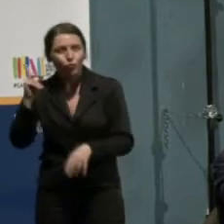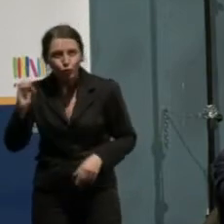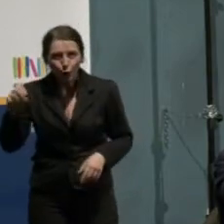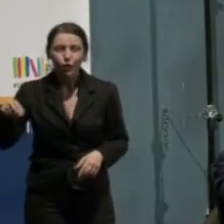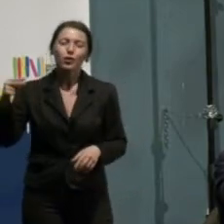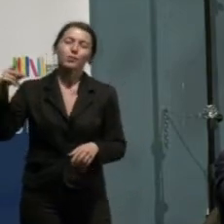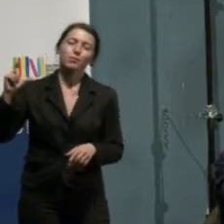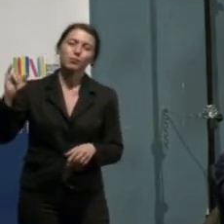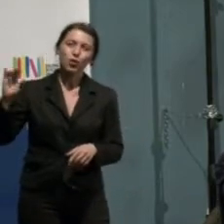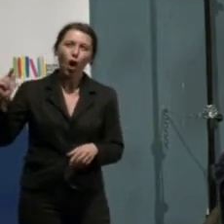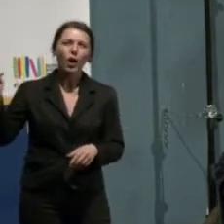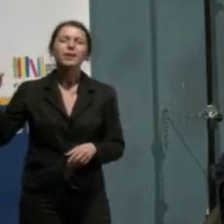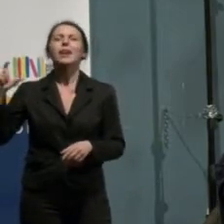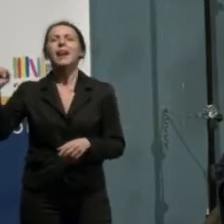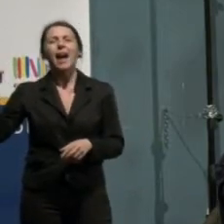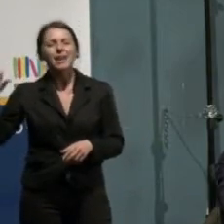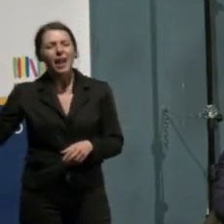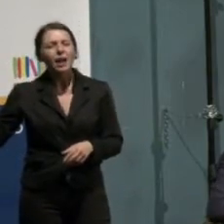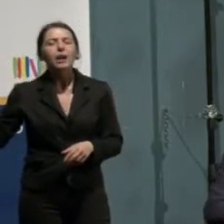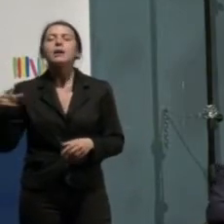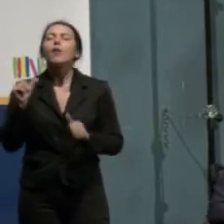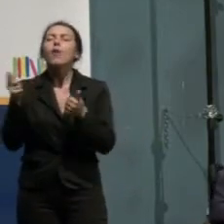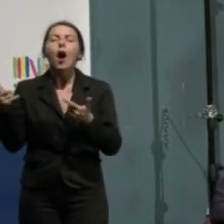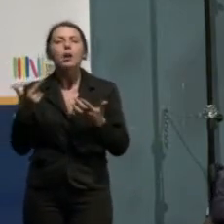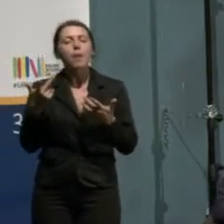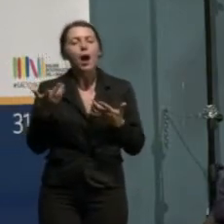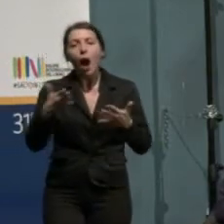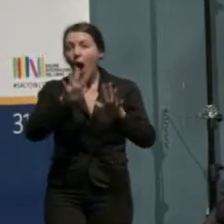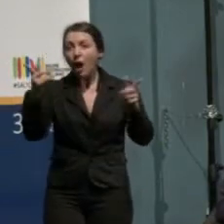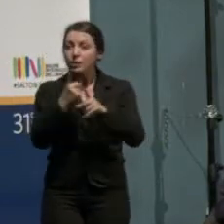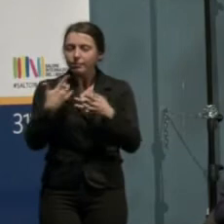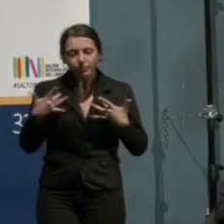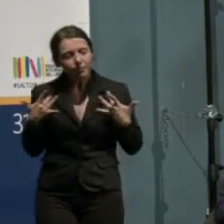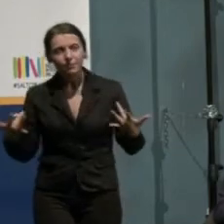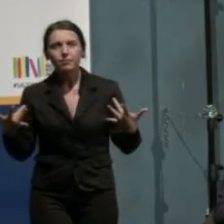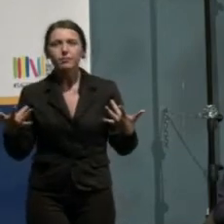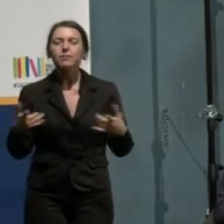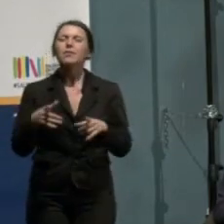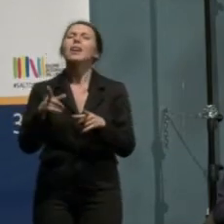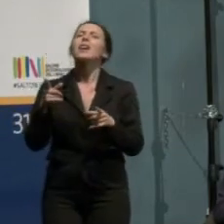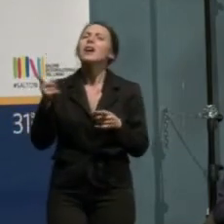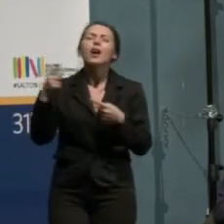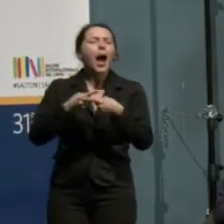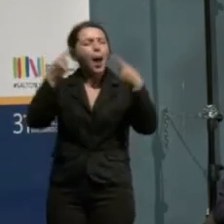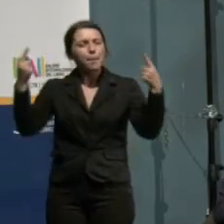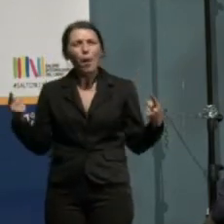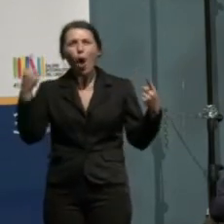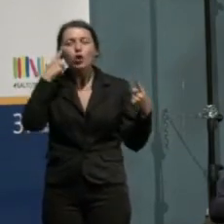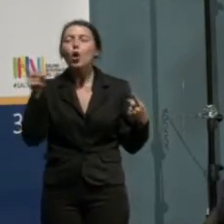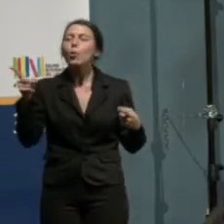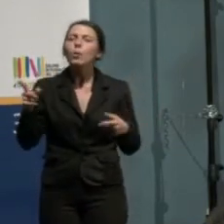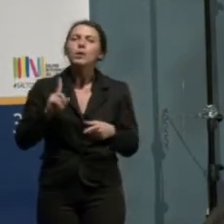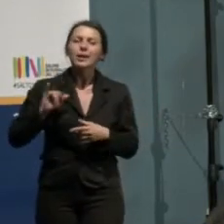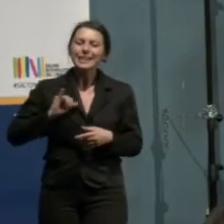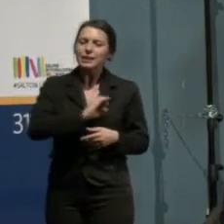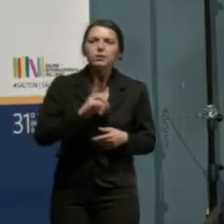di mettere a disposizione se stesso degli altri l'esatto contrario della cultura dominante della egolatria non mette se stesso non usa gli